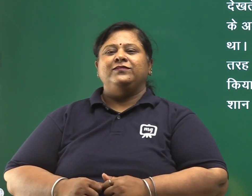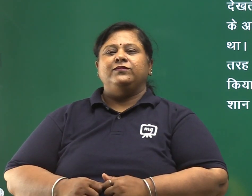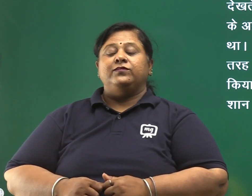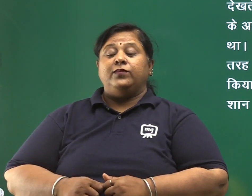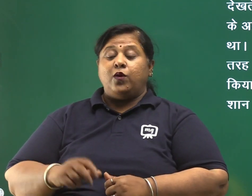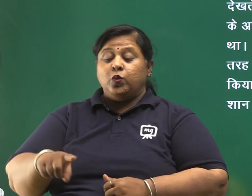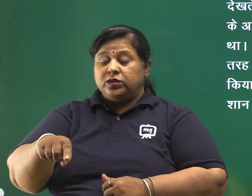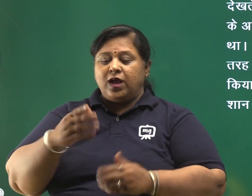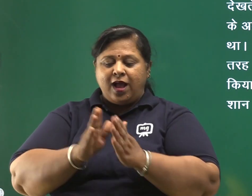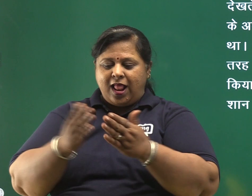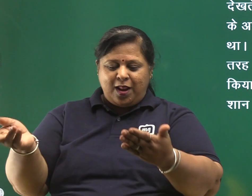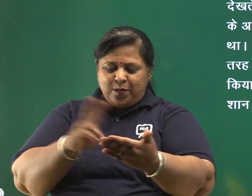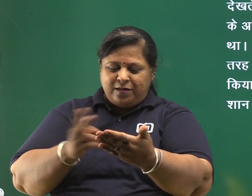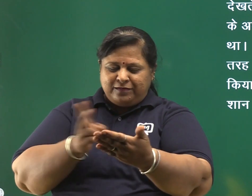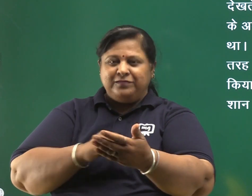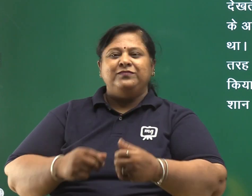उसका एल्बम